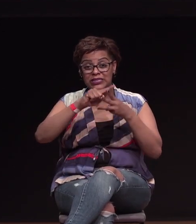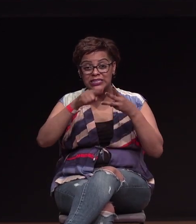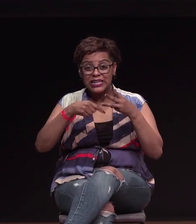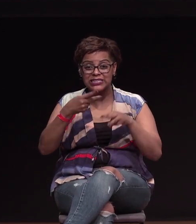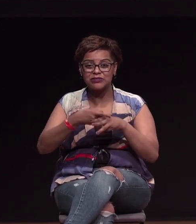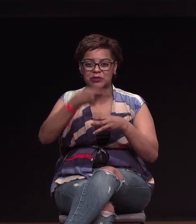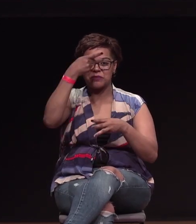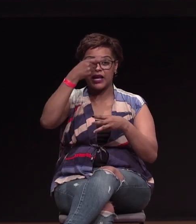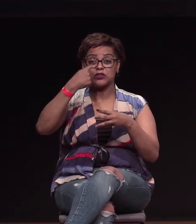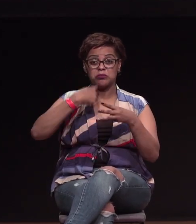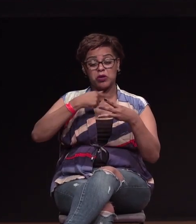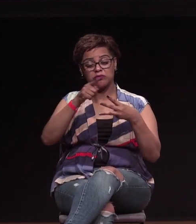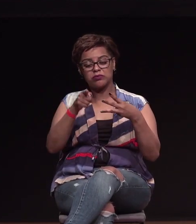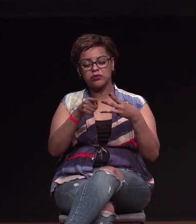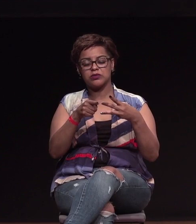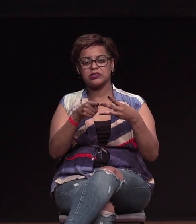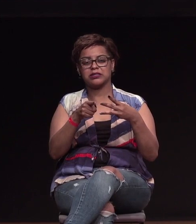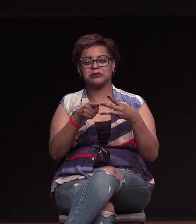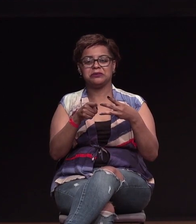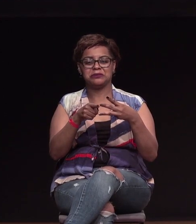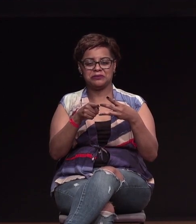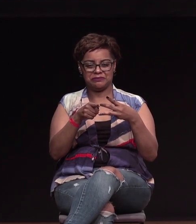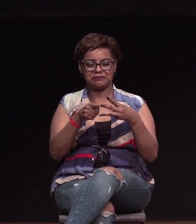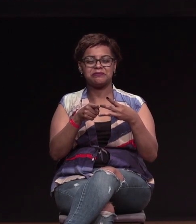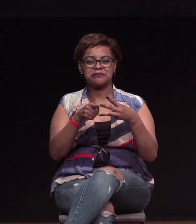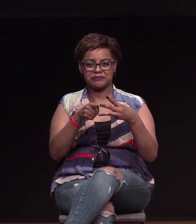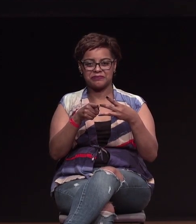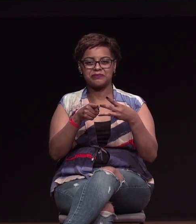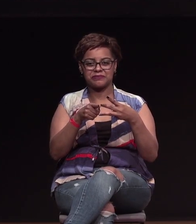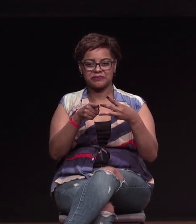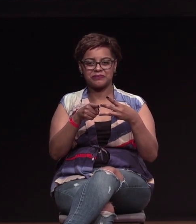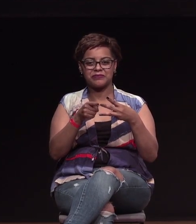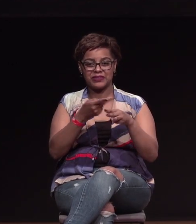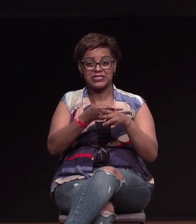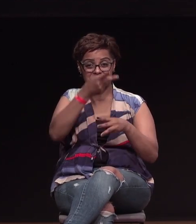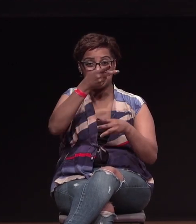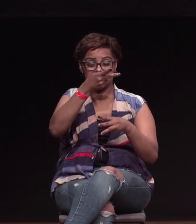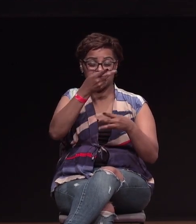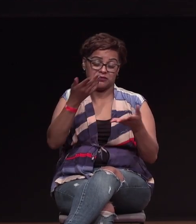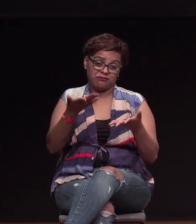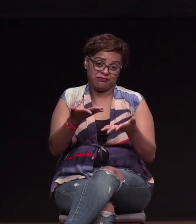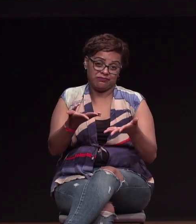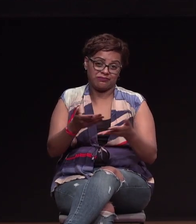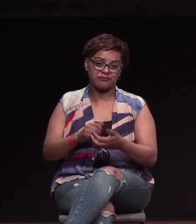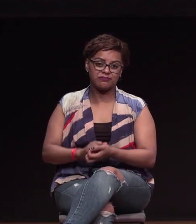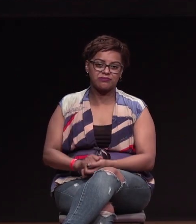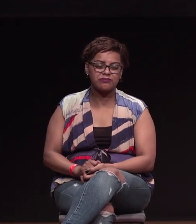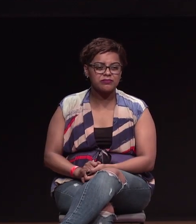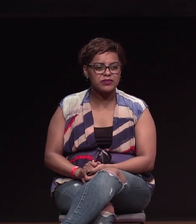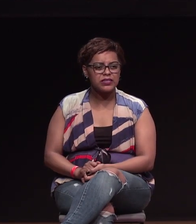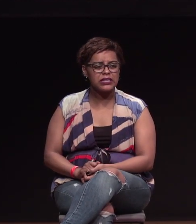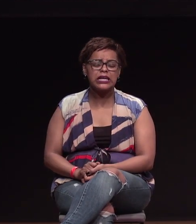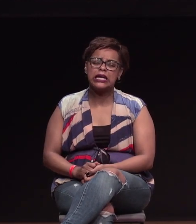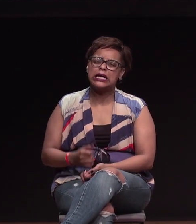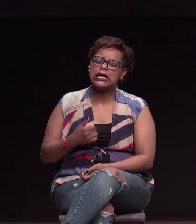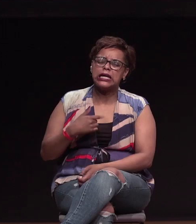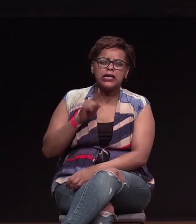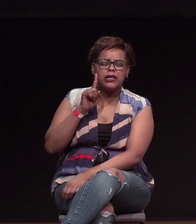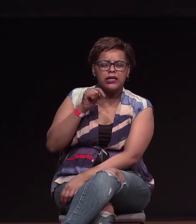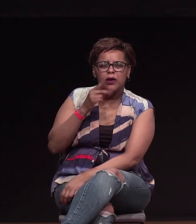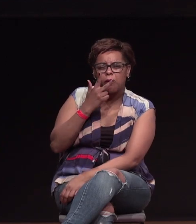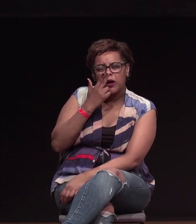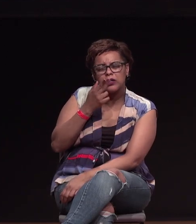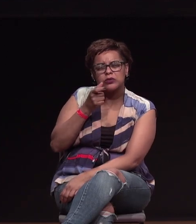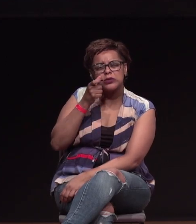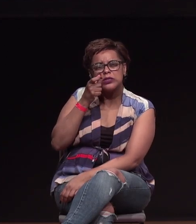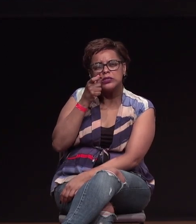foi o segundo, ele ficou em segundo lugar nessa categoria. E é uma coisa interessante, porque